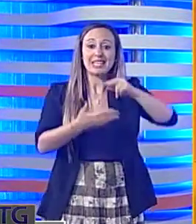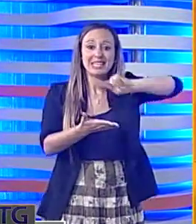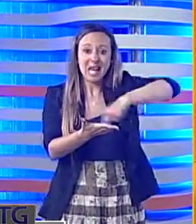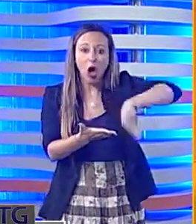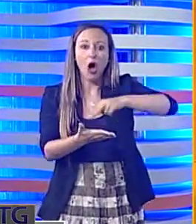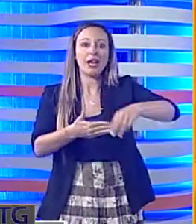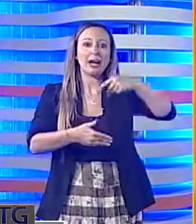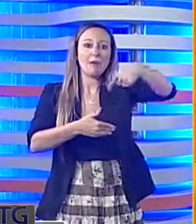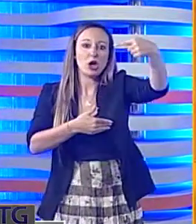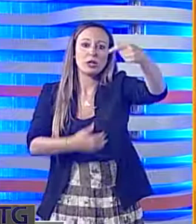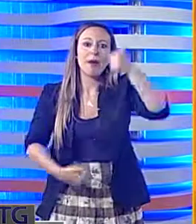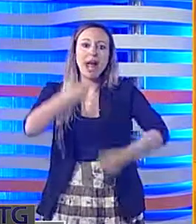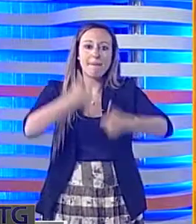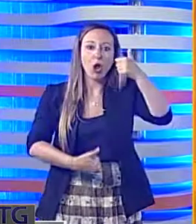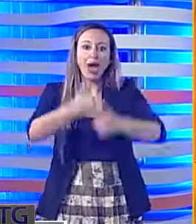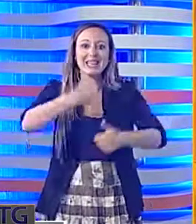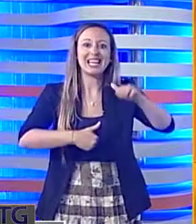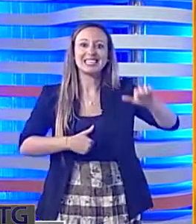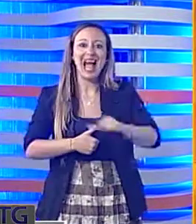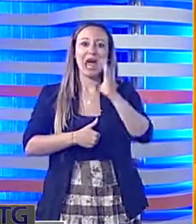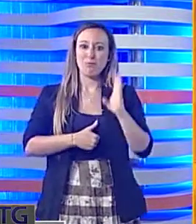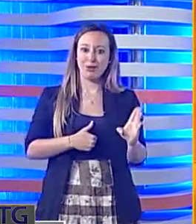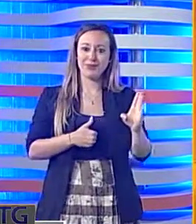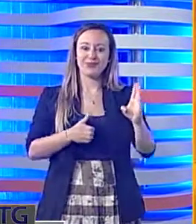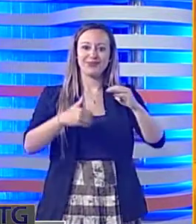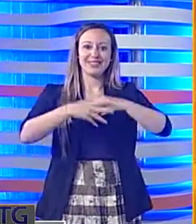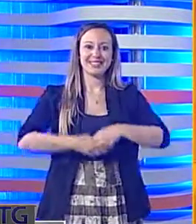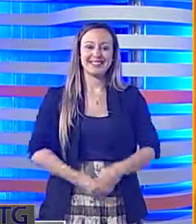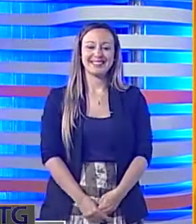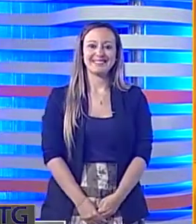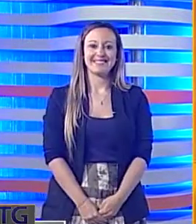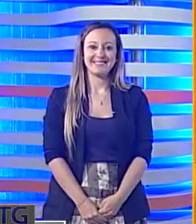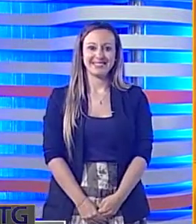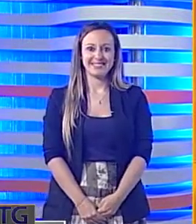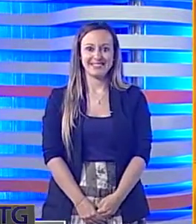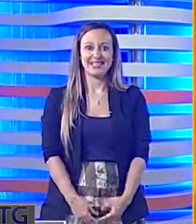futuro proprietario a pochi giorni dalla scadenza dei termini per l'iscrizione